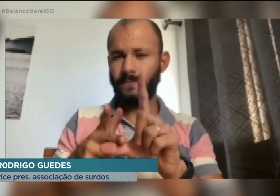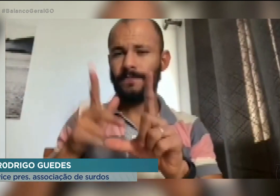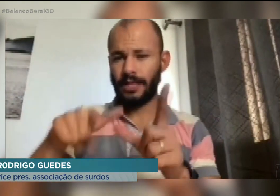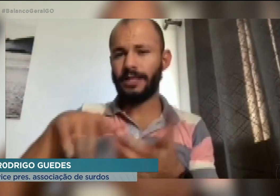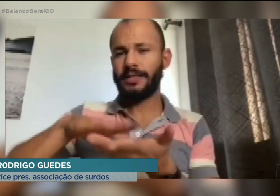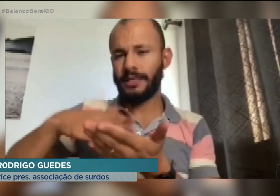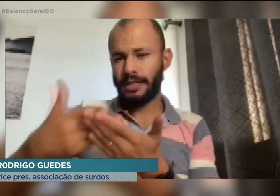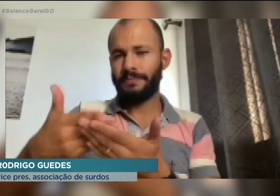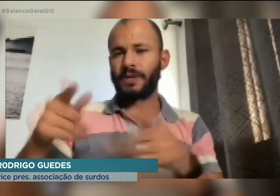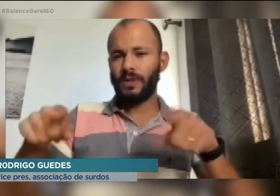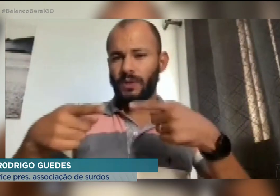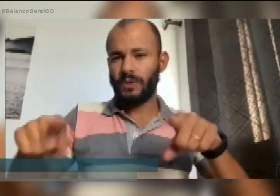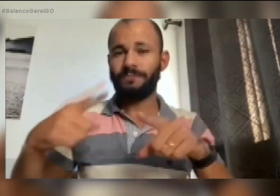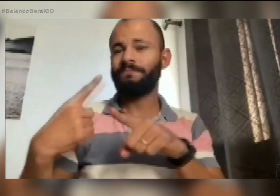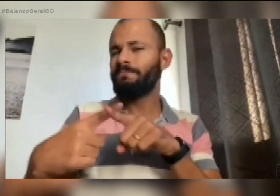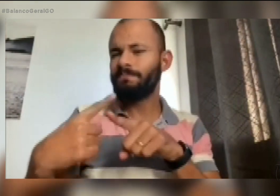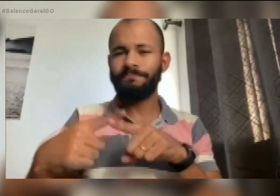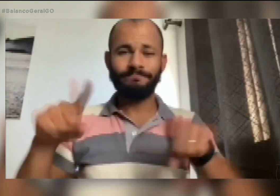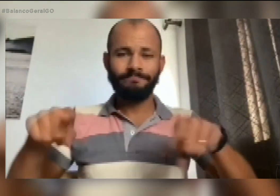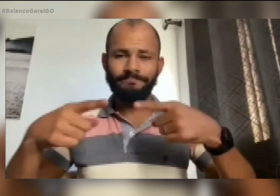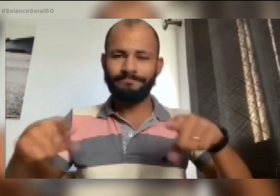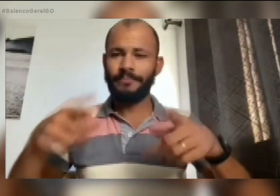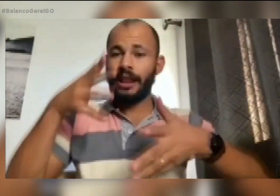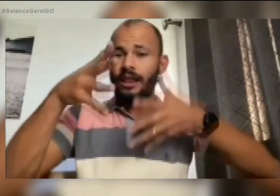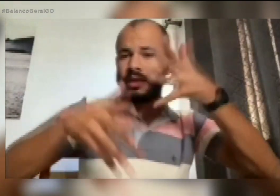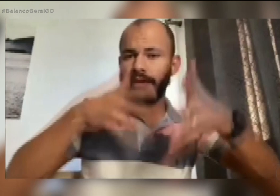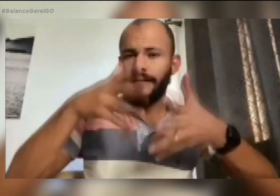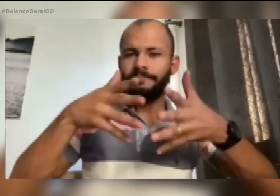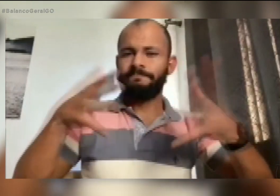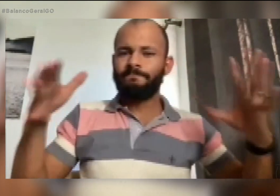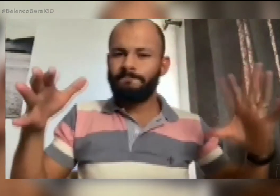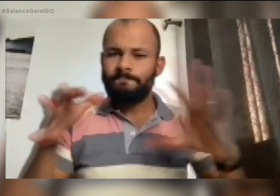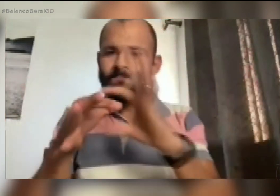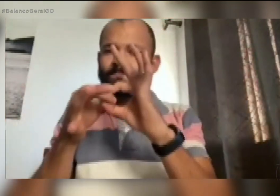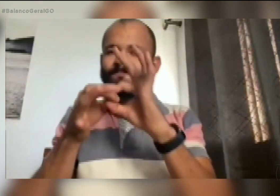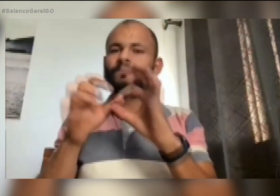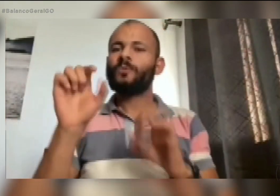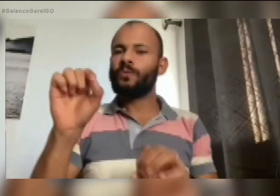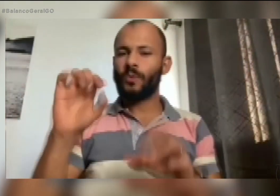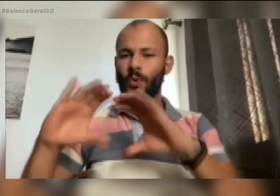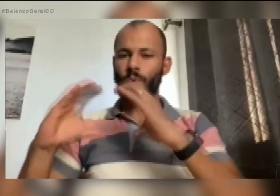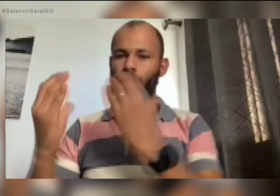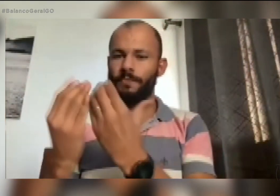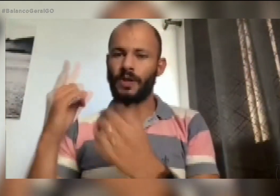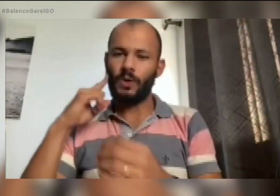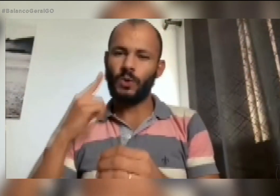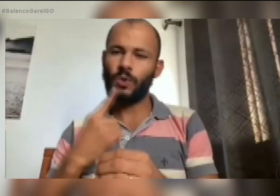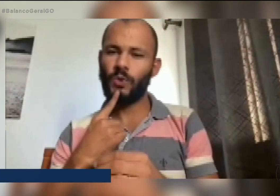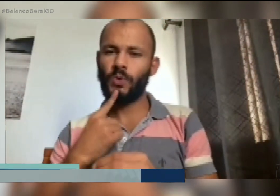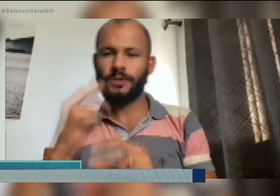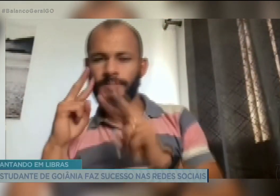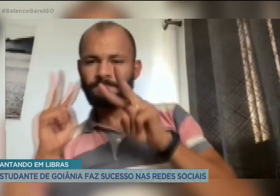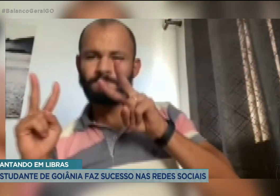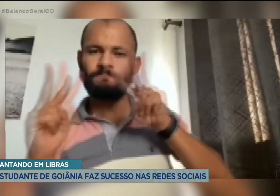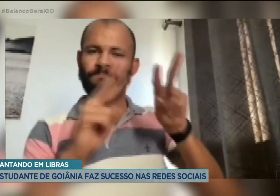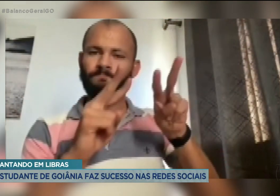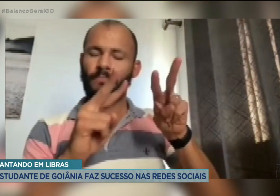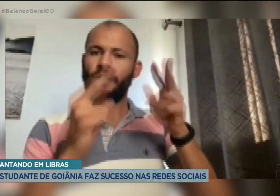de Libras Tornando as músicas acessíveis em Libras Porque é nesse momento que consegue-se atingir a comunidade surda